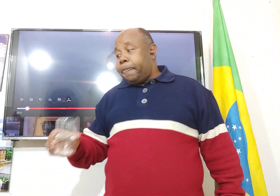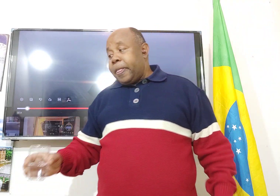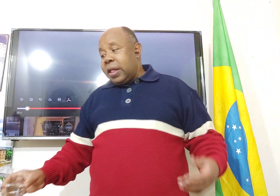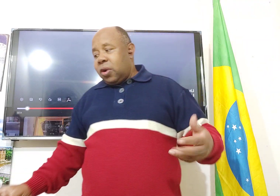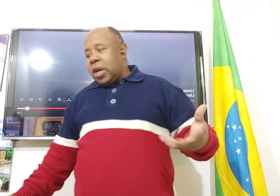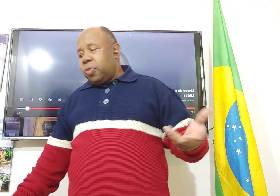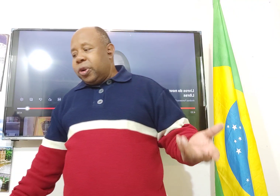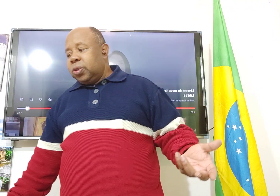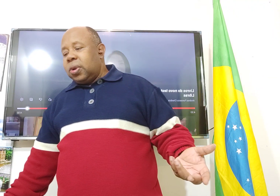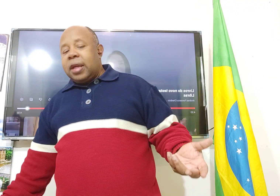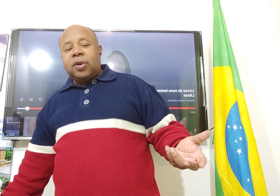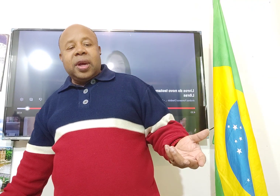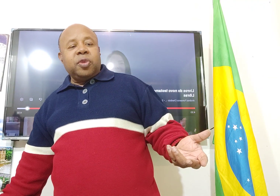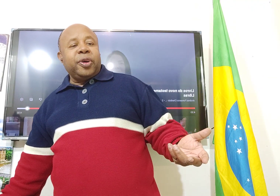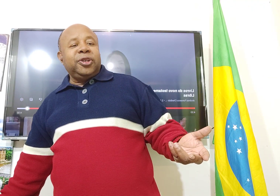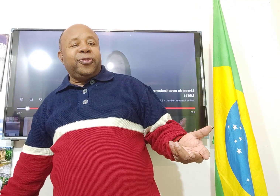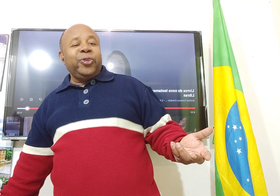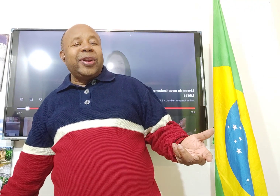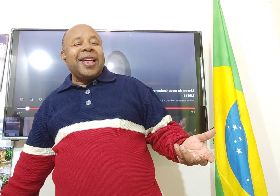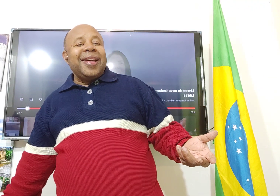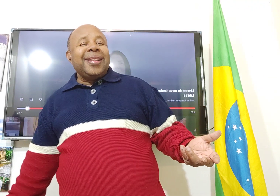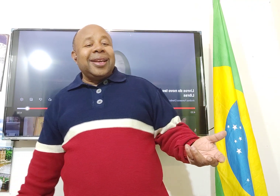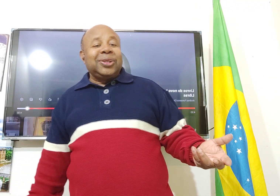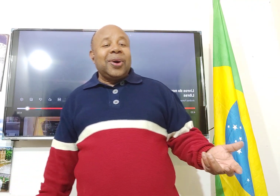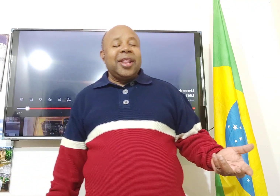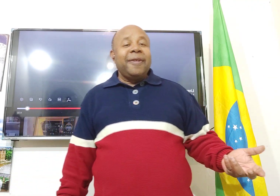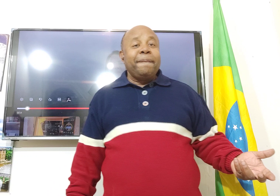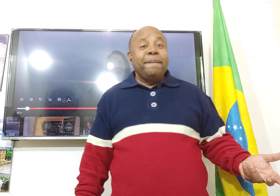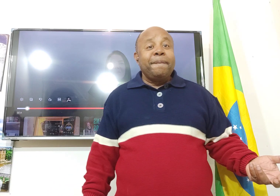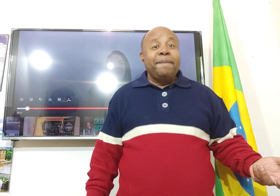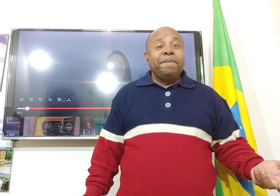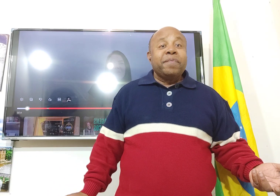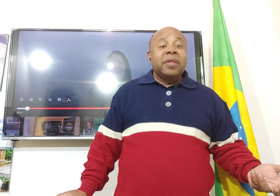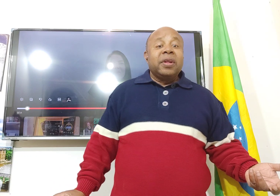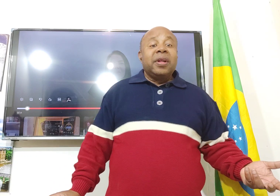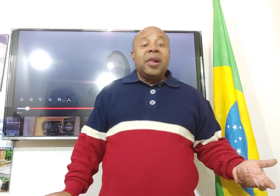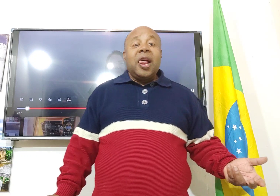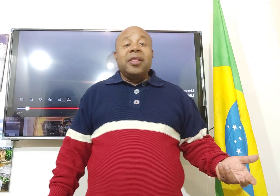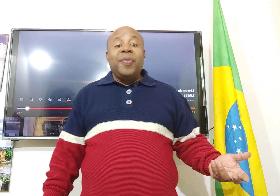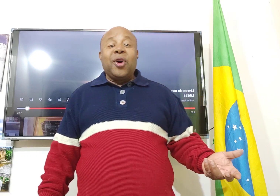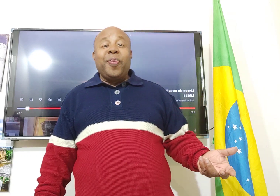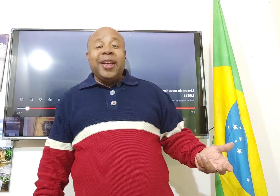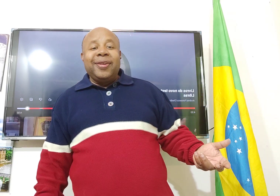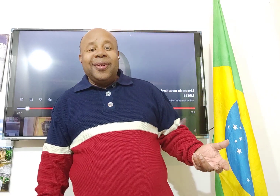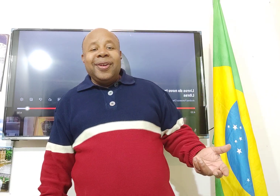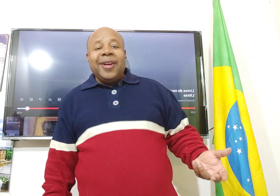Aí você conhece o pano de fundo, né, da história. Estão me acompanhando?